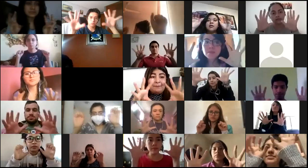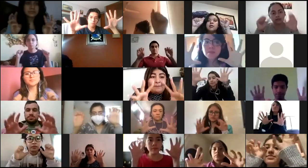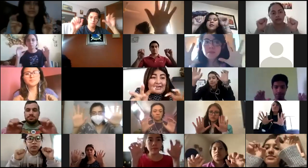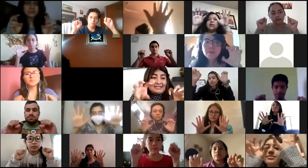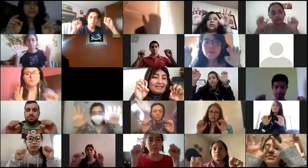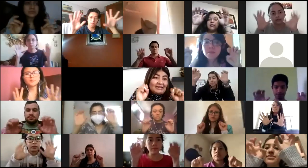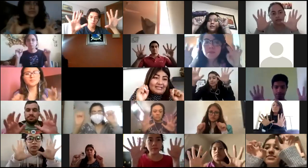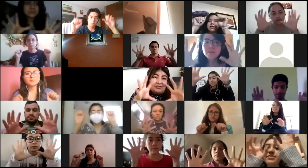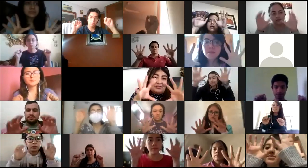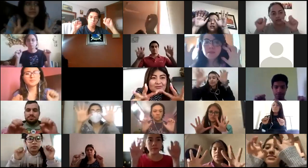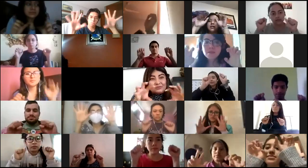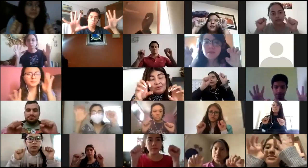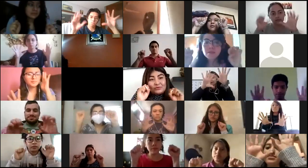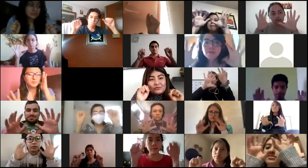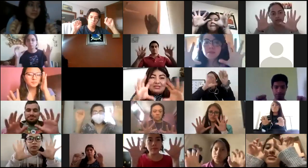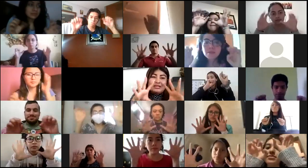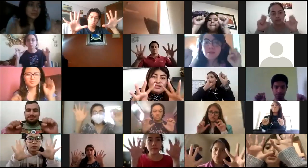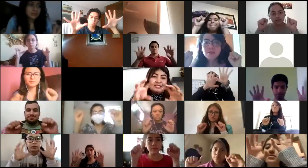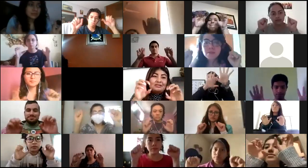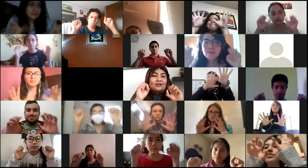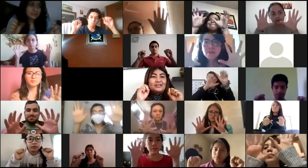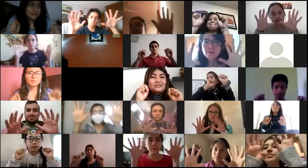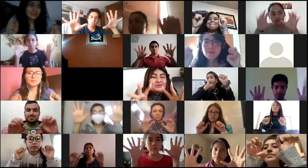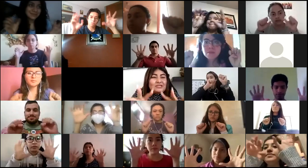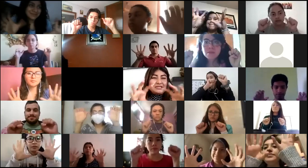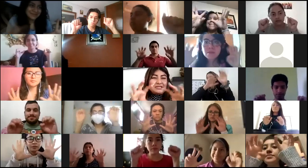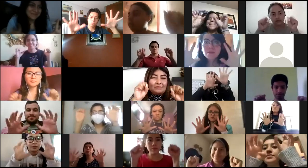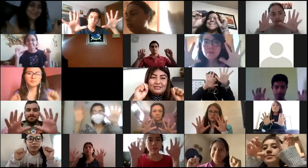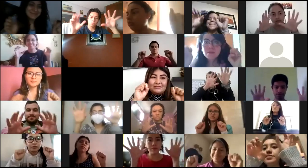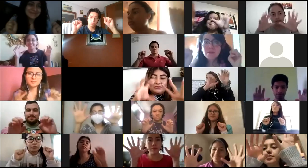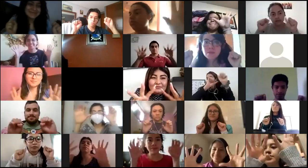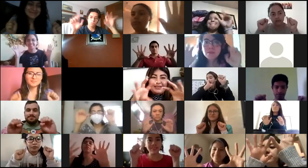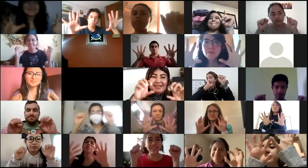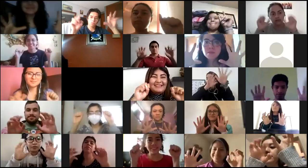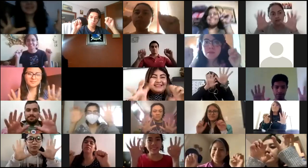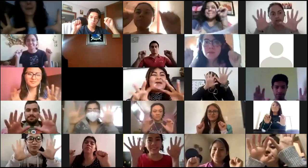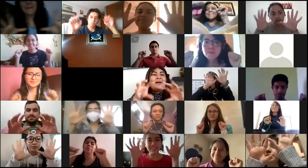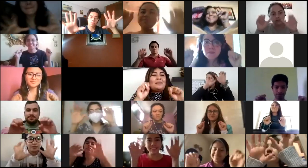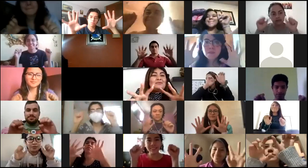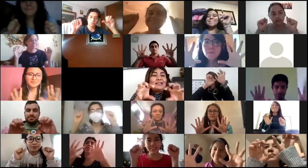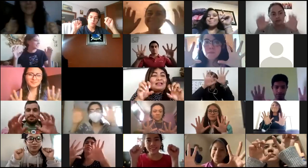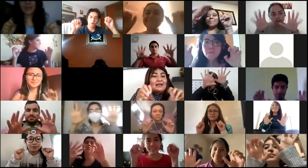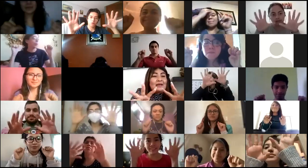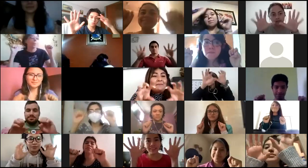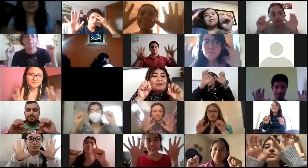Para que se calienten todos nuestros músculos, articulaciones. Bueno, ustedes saben más de eso, ¿no? Vamos a darle